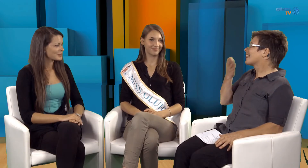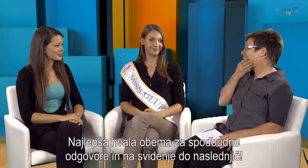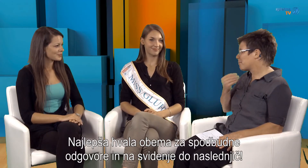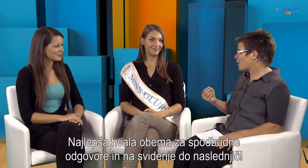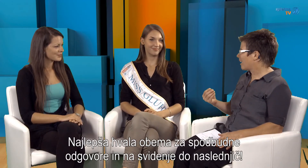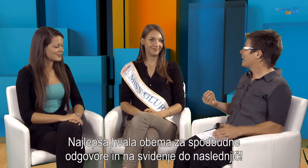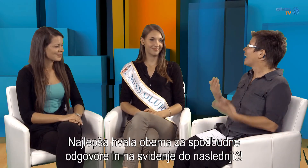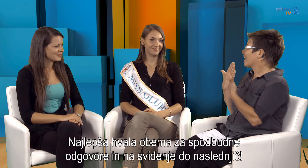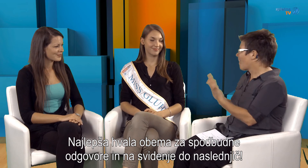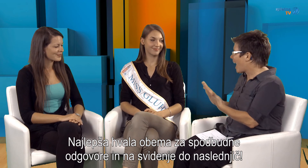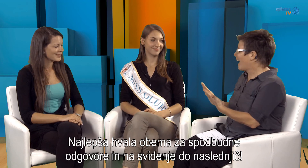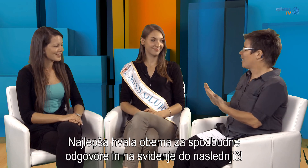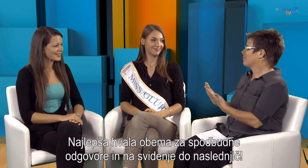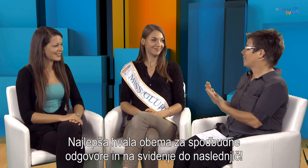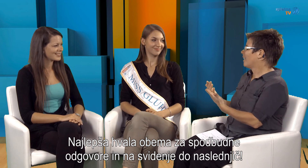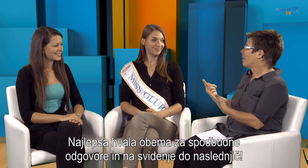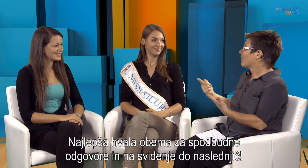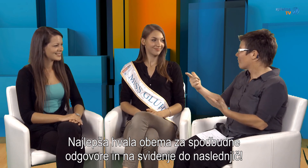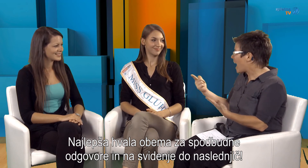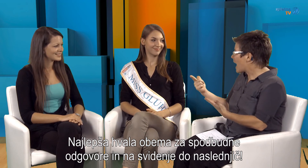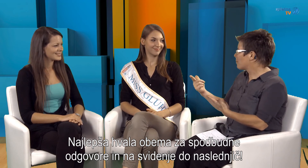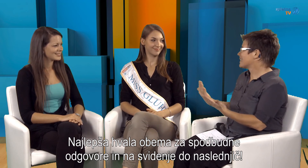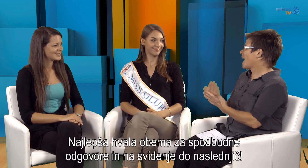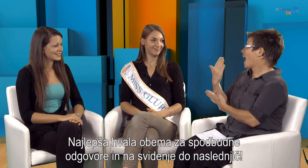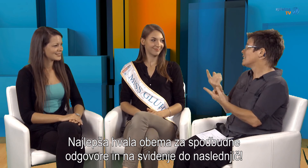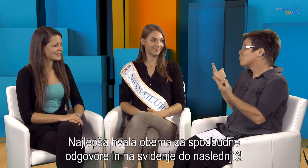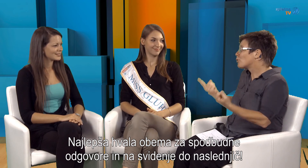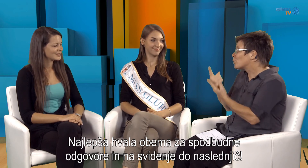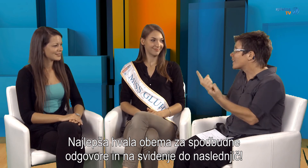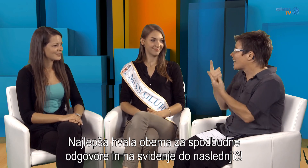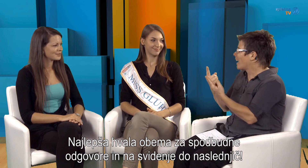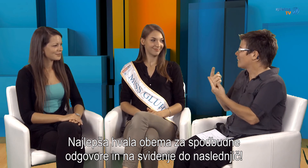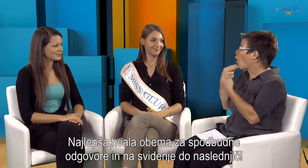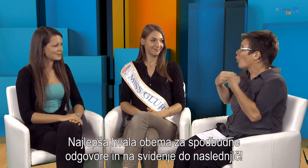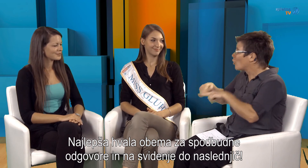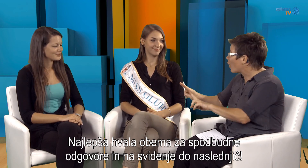Bella psa, bada, bada, da, pabutna, od